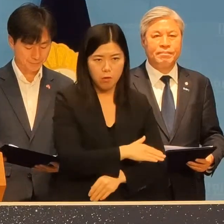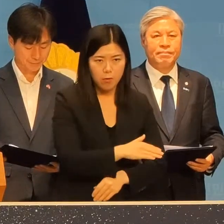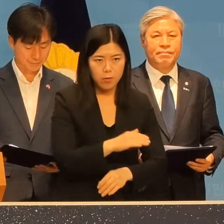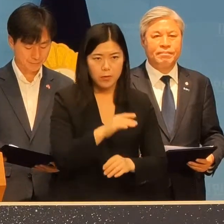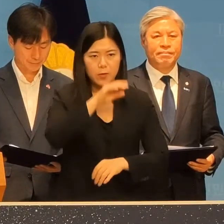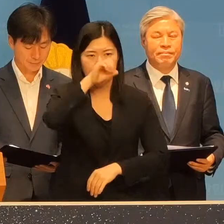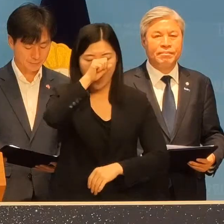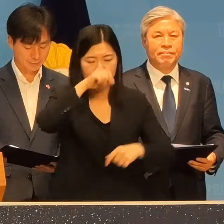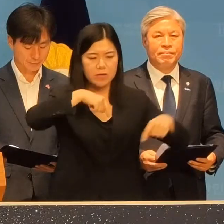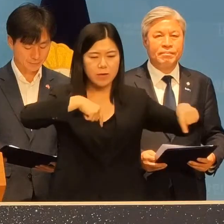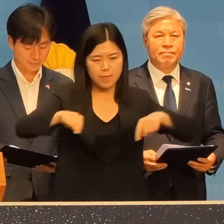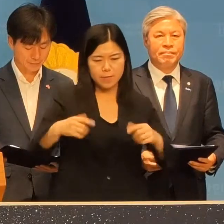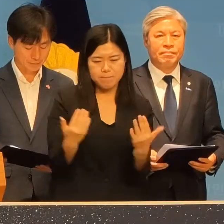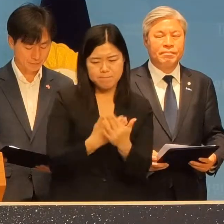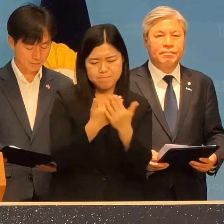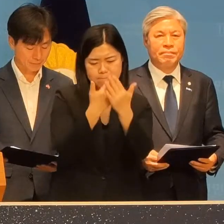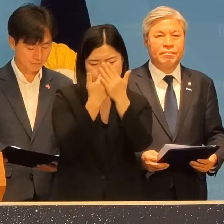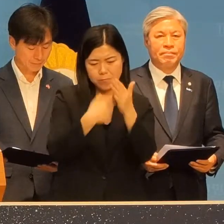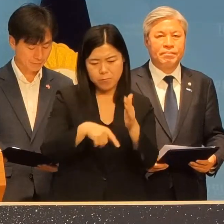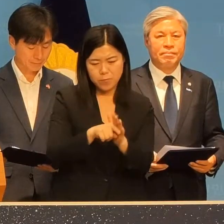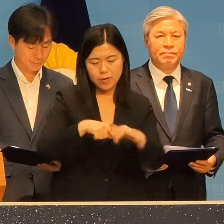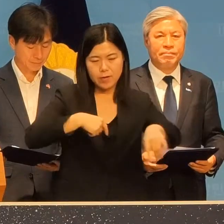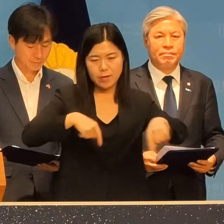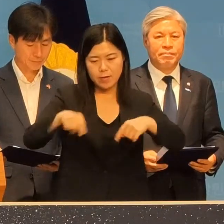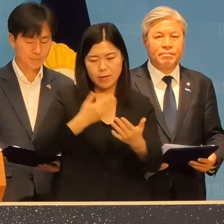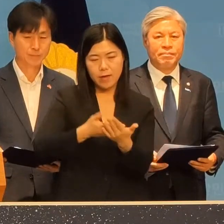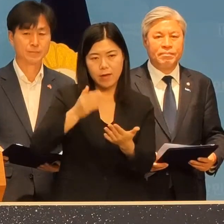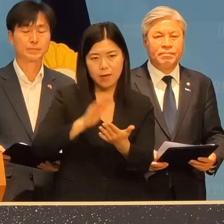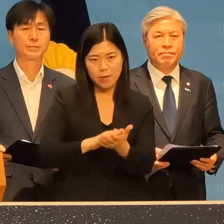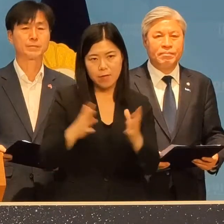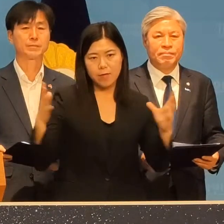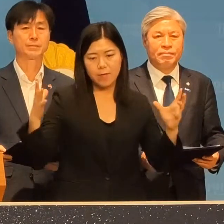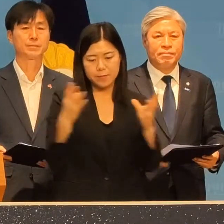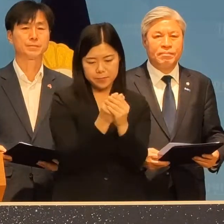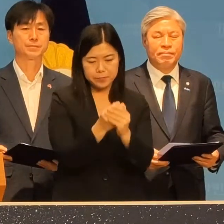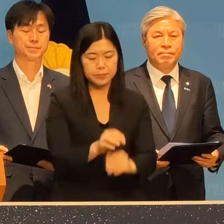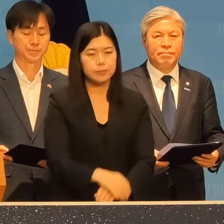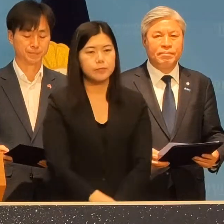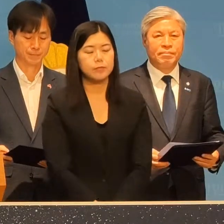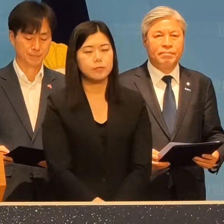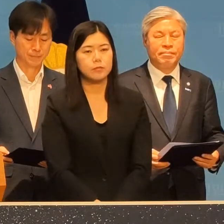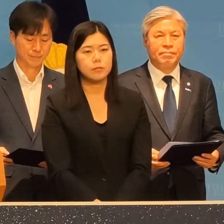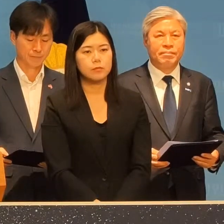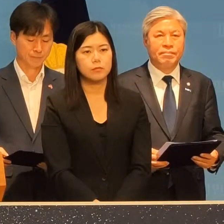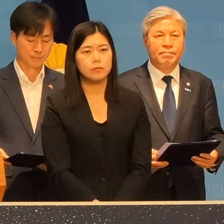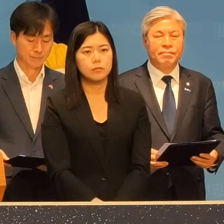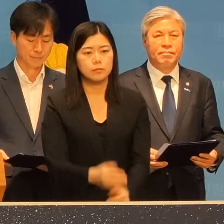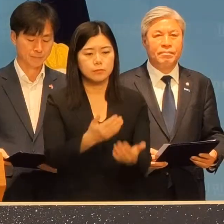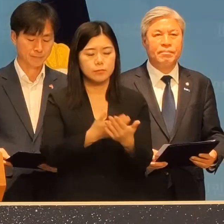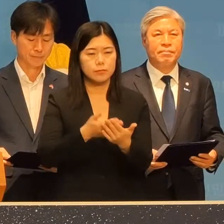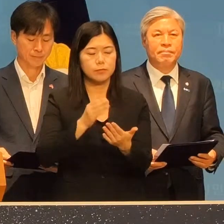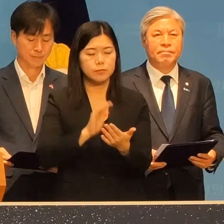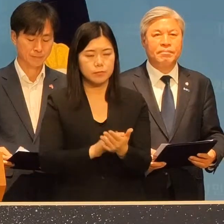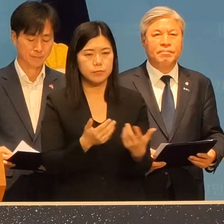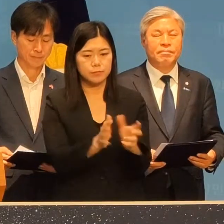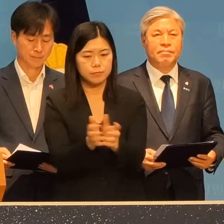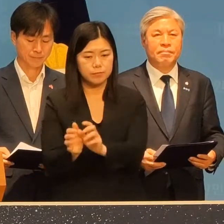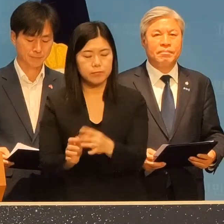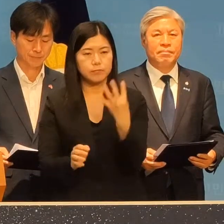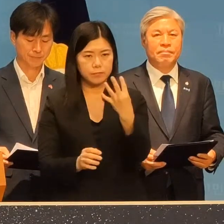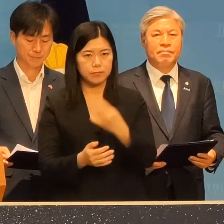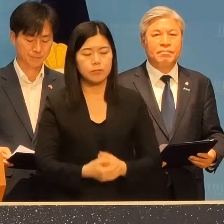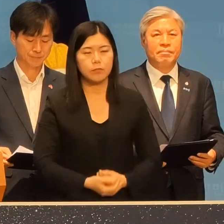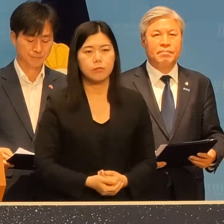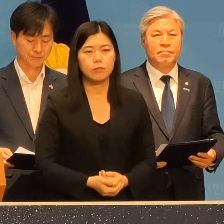좋은 정치를 탄생시킬 수 있는 정치개혁을 반드시 이루어 나가겠습니다. 개혁진보 4당 정치개혁